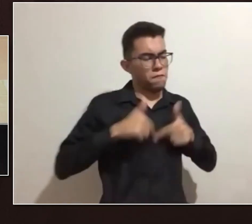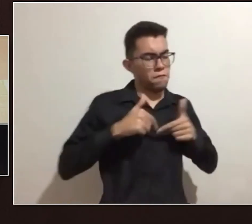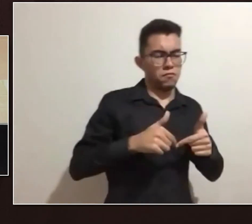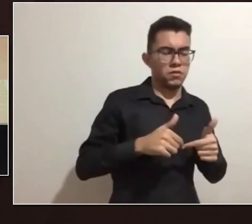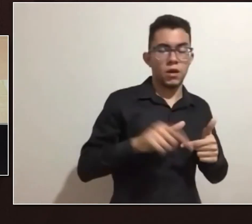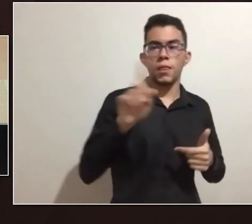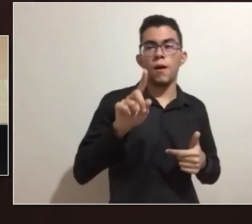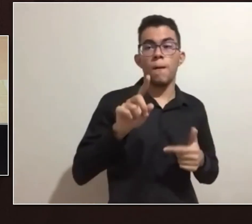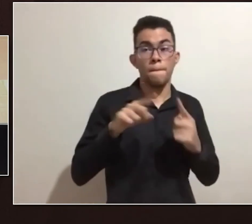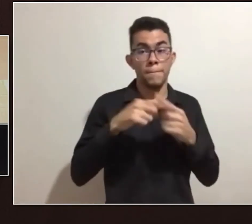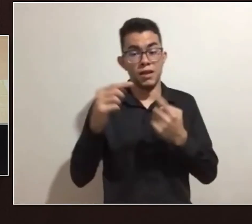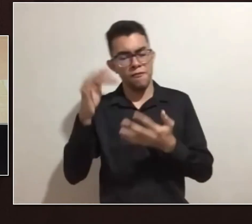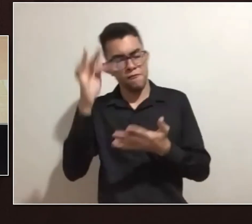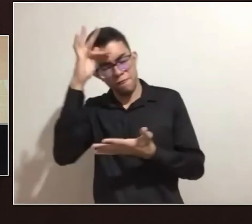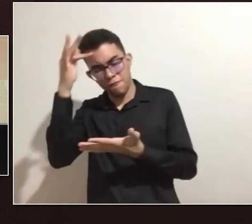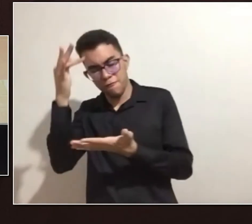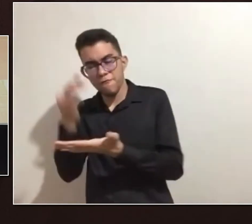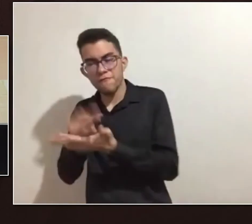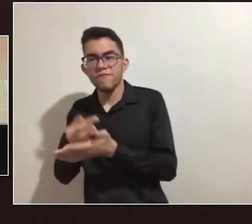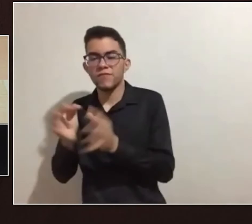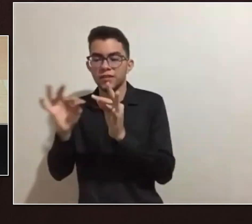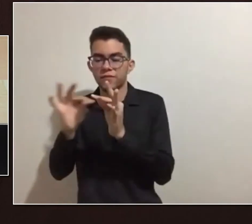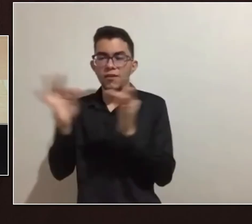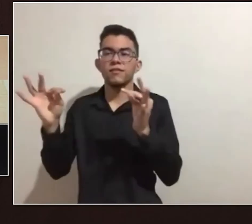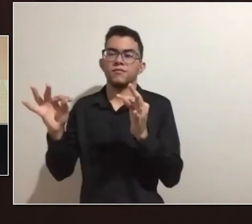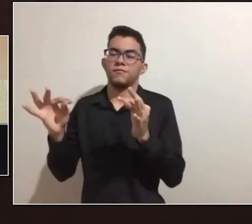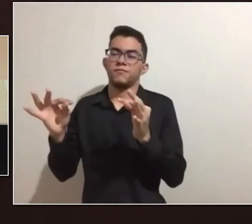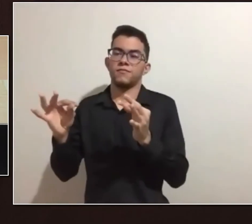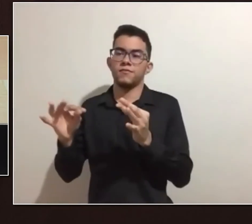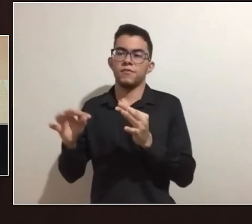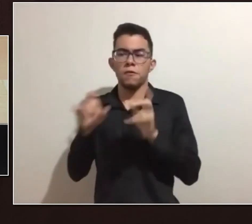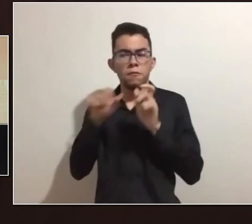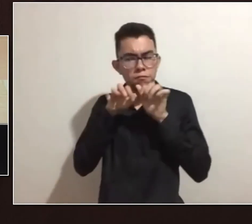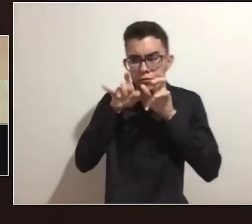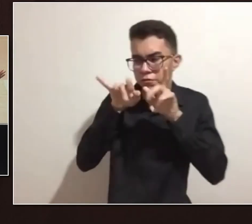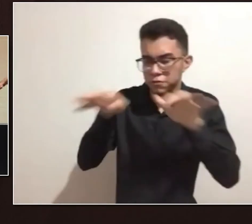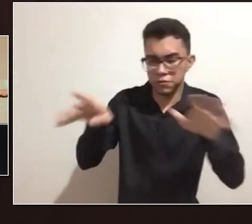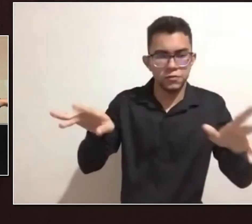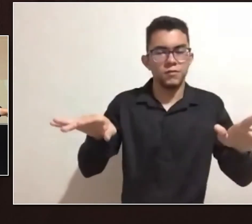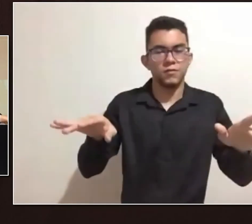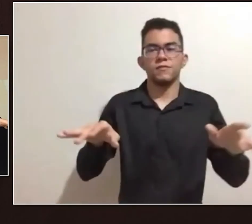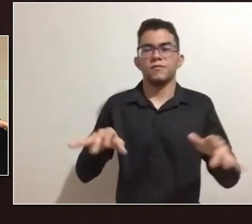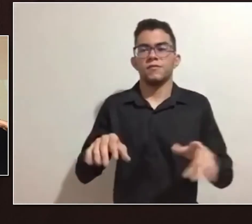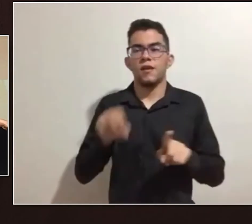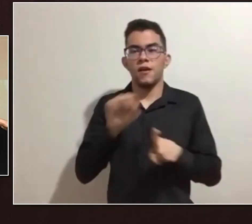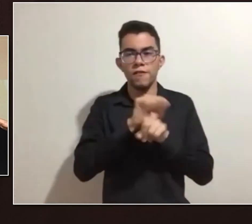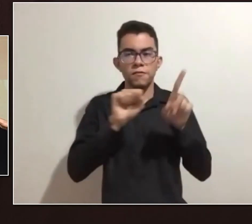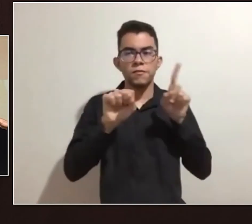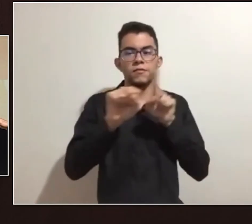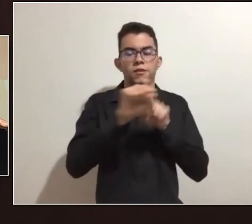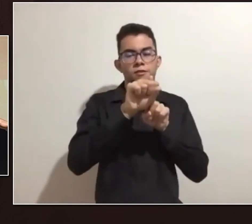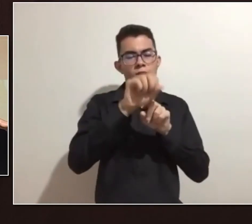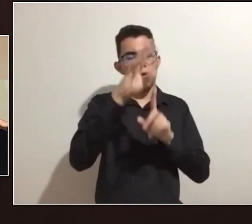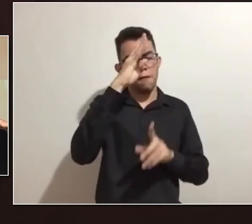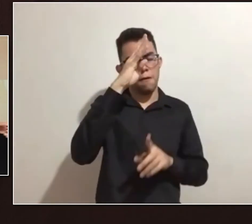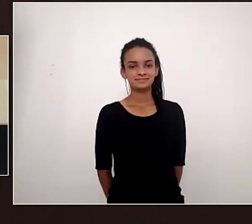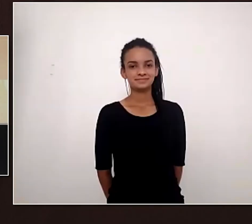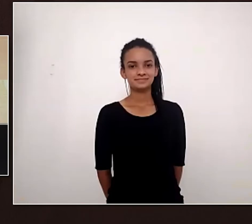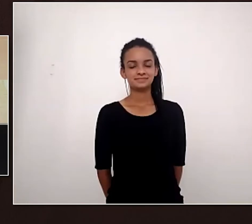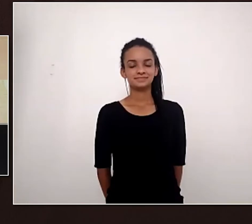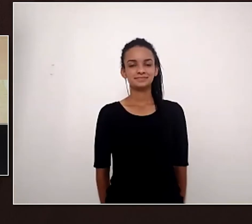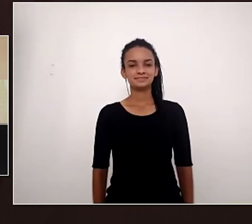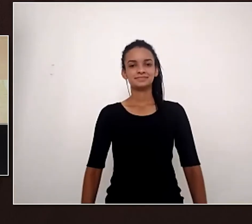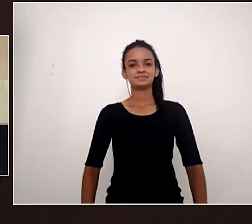por isso que a fé penetrou em todos os buracos da sociedade romana. Não é? E